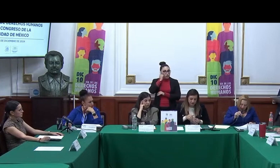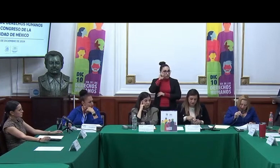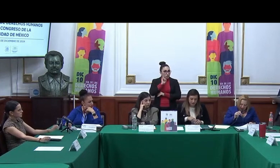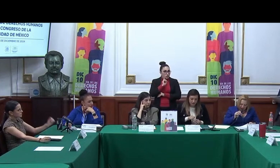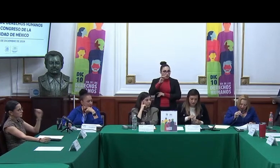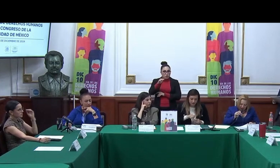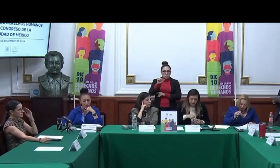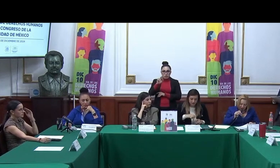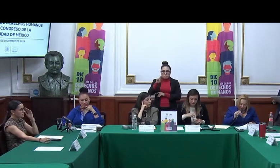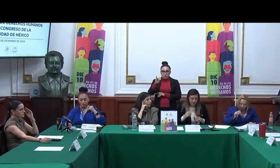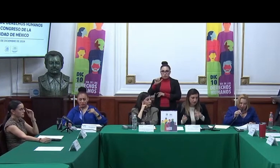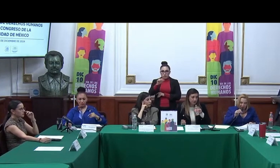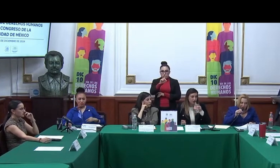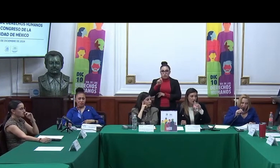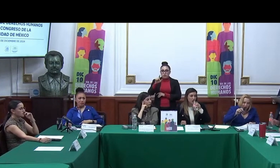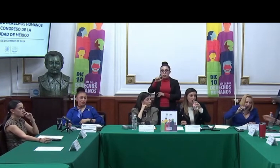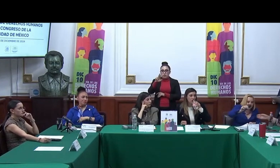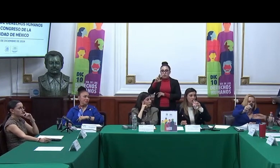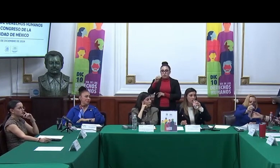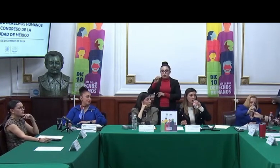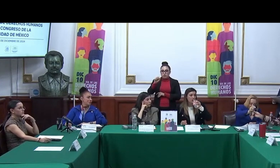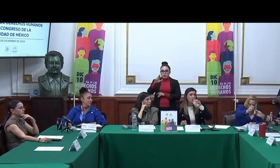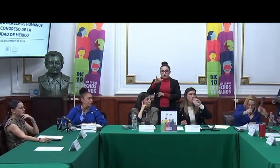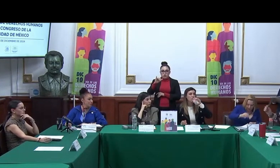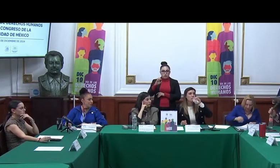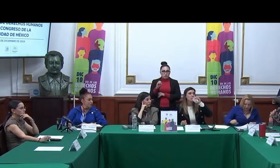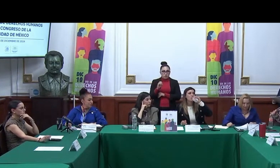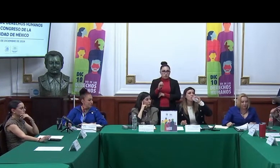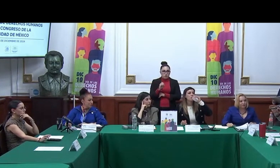Diputada María del Rosario Morales Ramos.